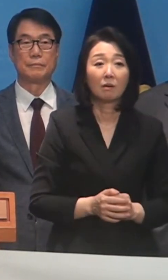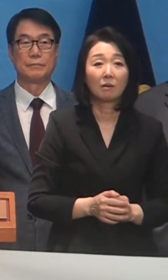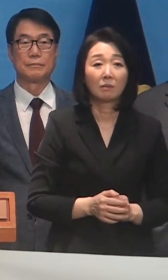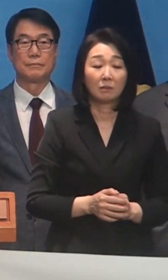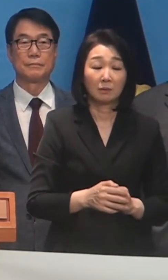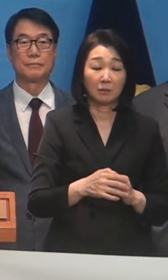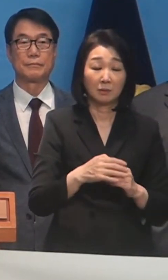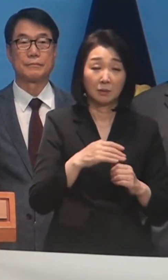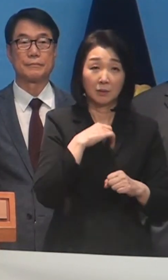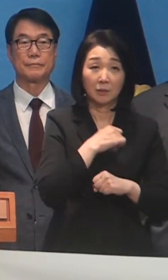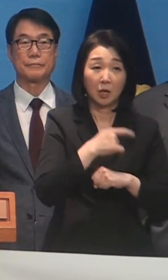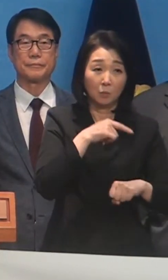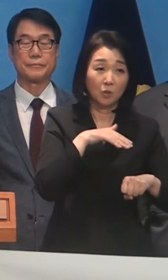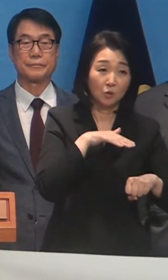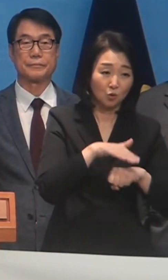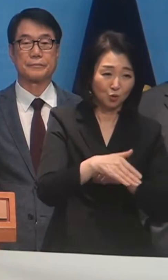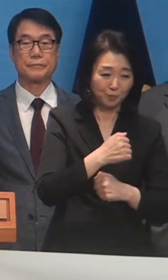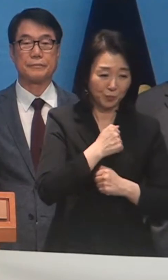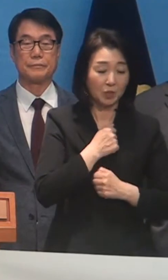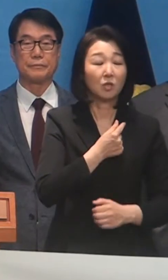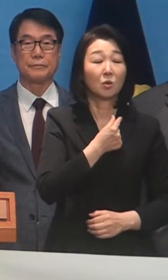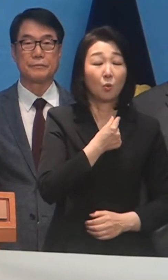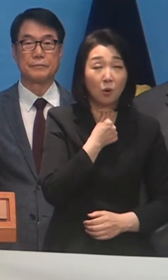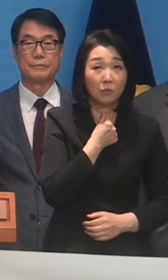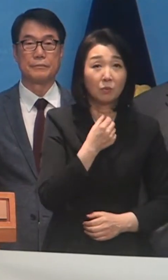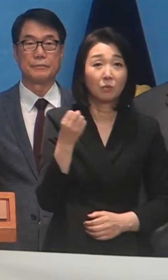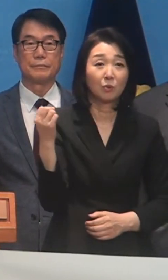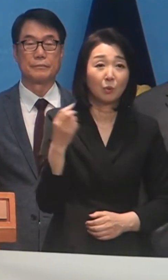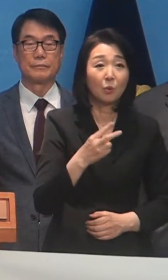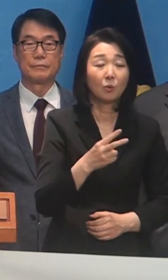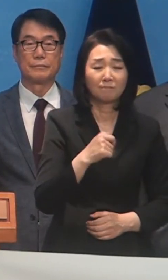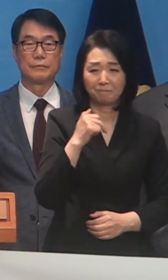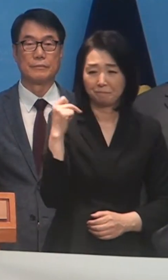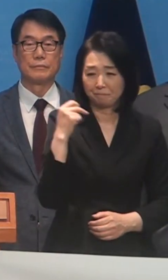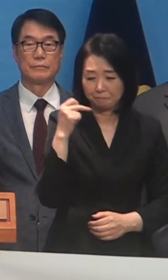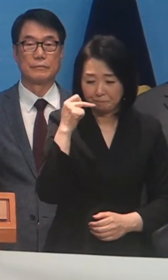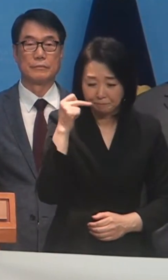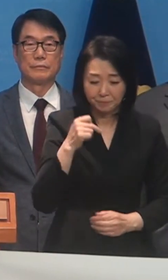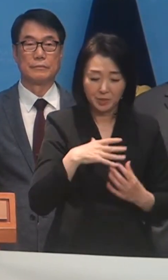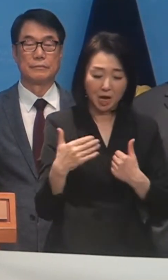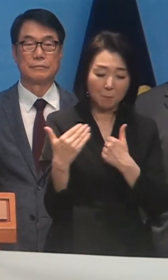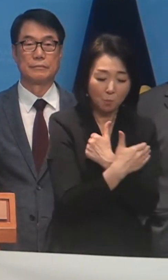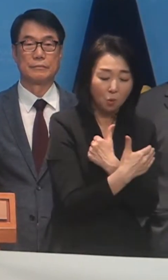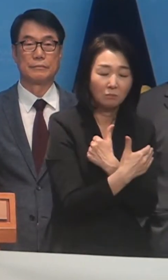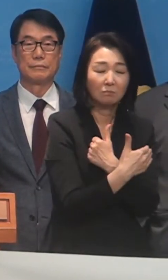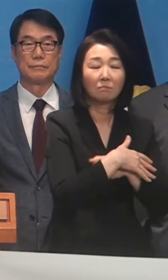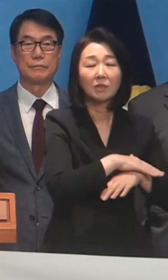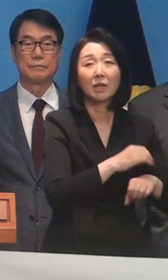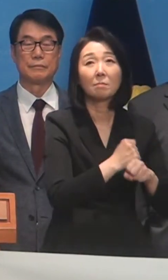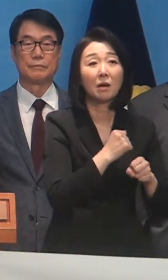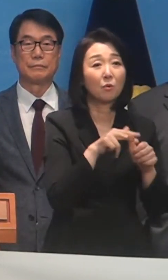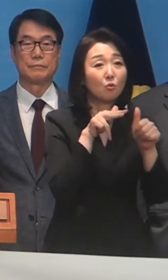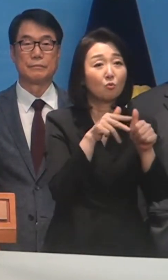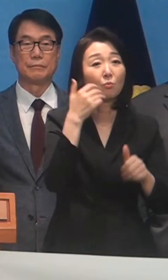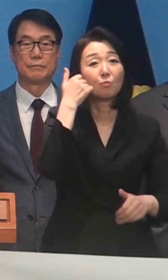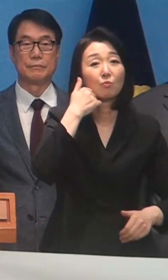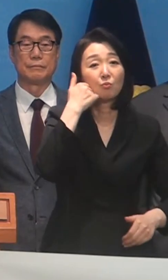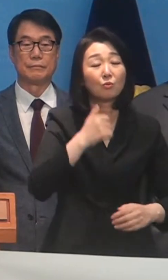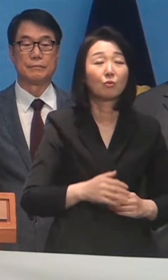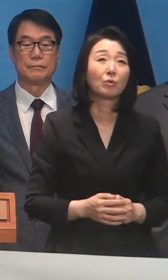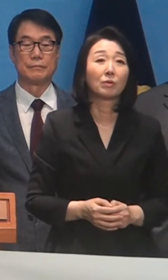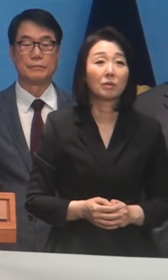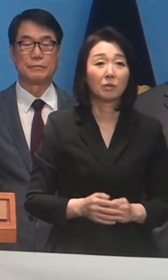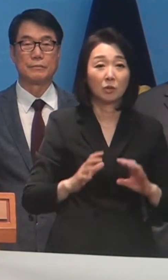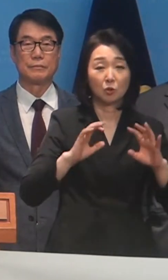확고한 자유민주주의 수호 신념과 철도 같은 안보 태세를 구현할 수 있는 후보가